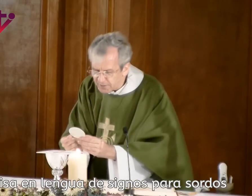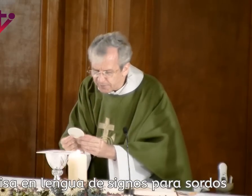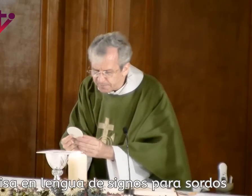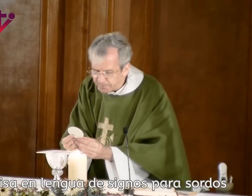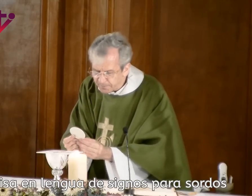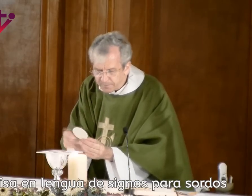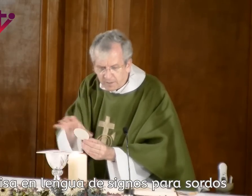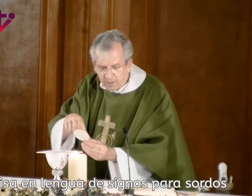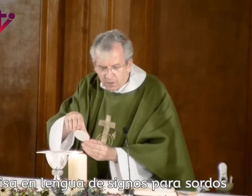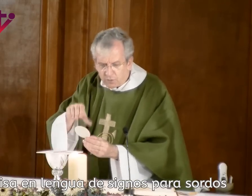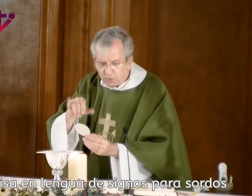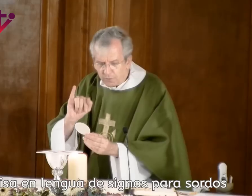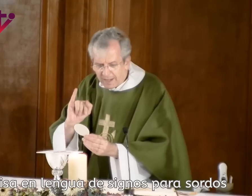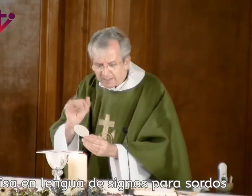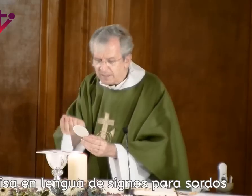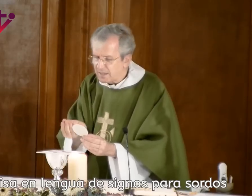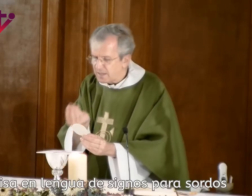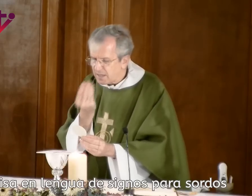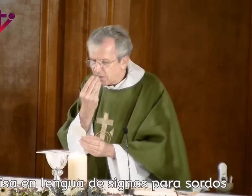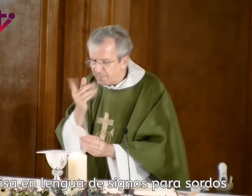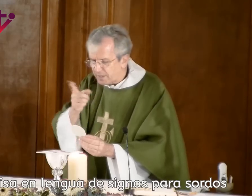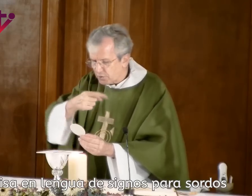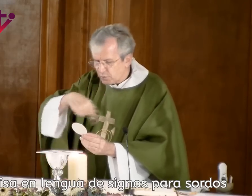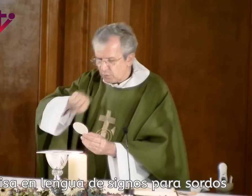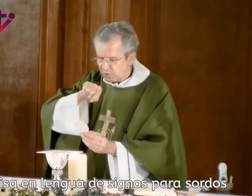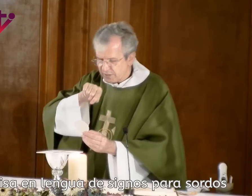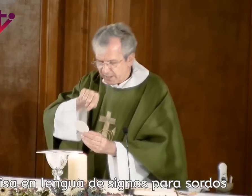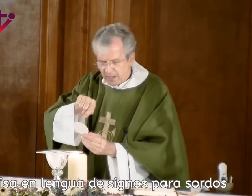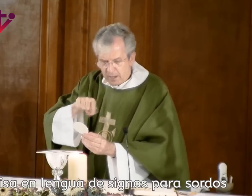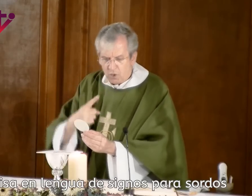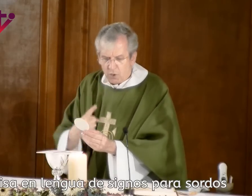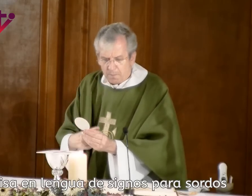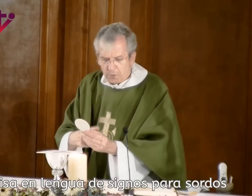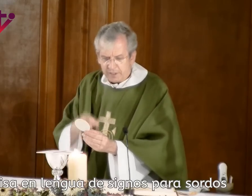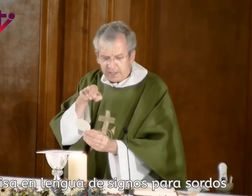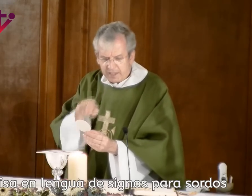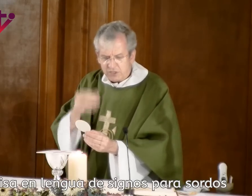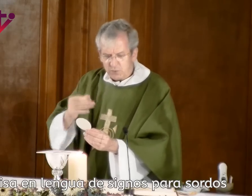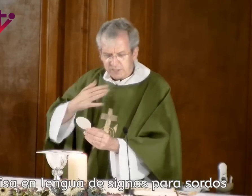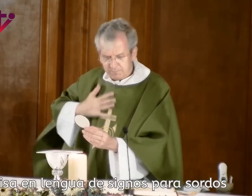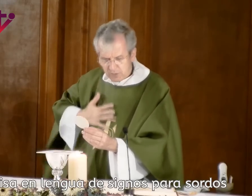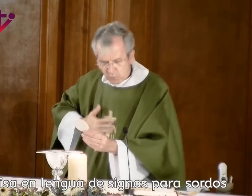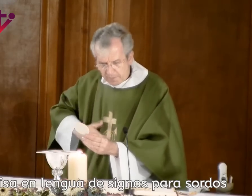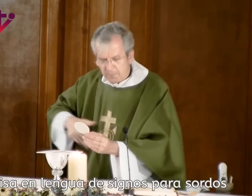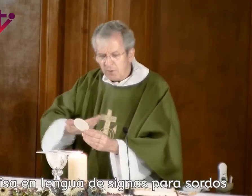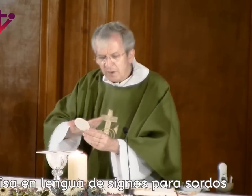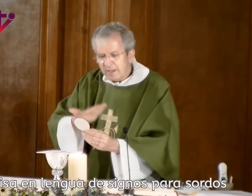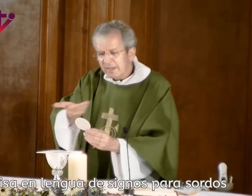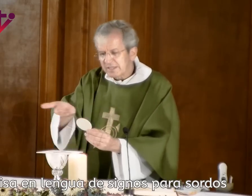diciendo: Tomad y comed todos de él, porque esto es mi cuerpo, que